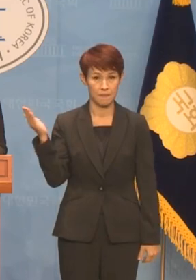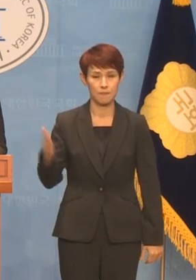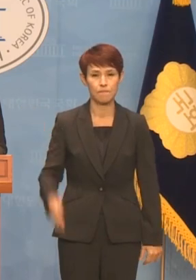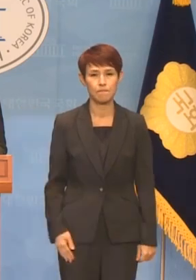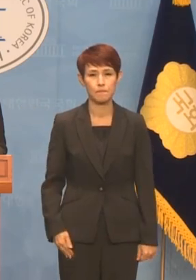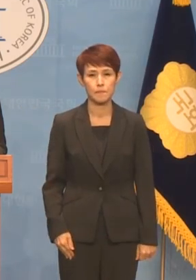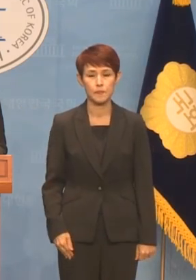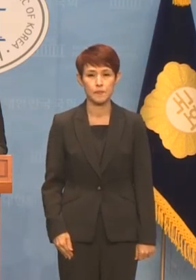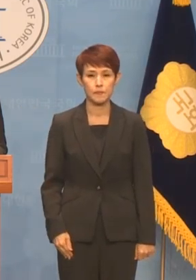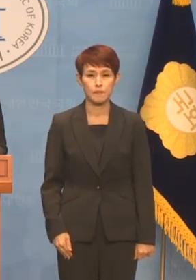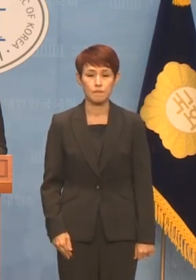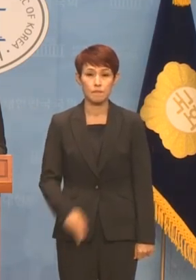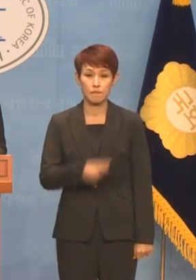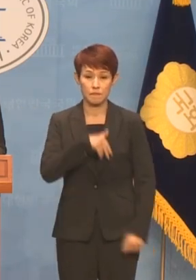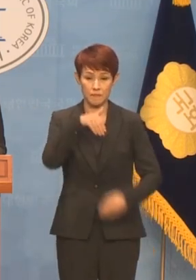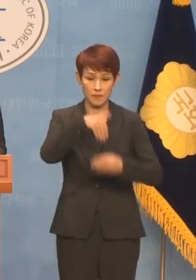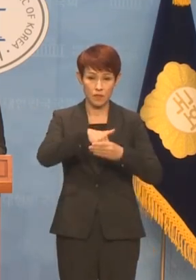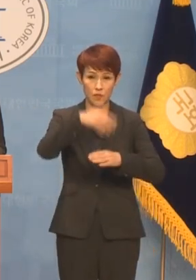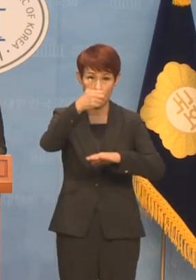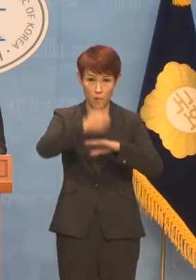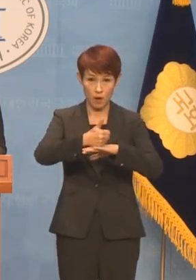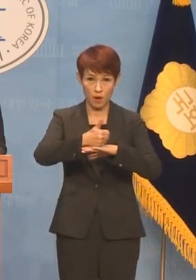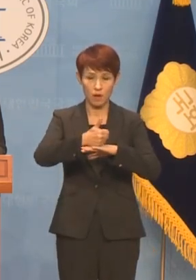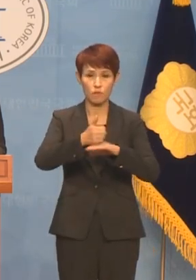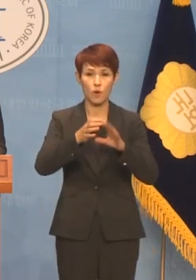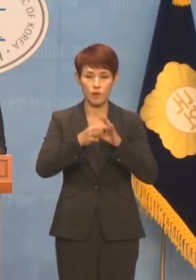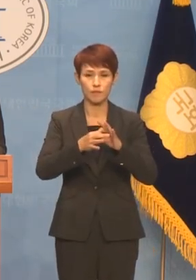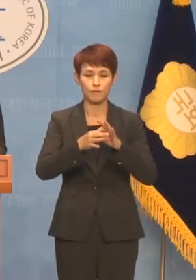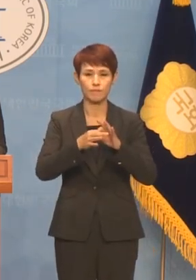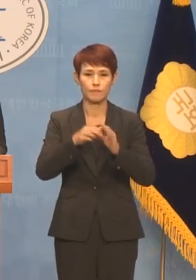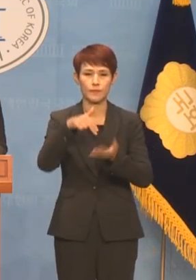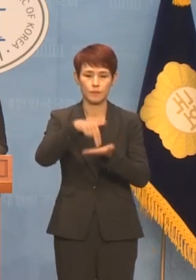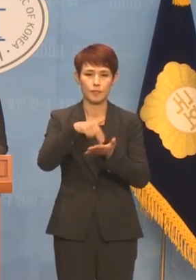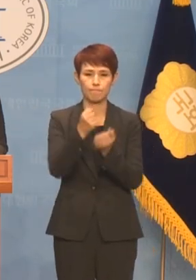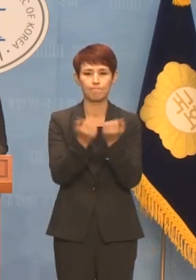총선 결과에 대한 입장 말씀을 드리겠습니다.